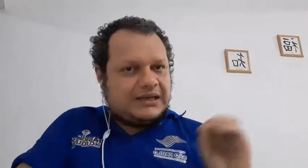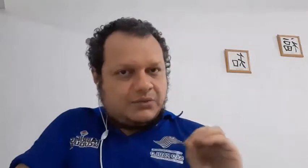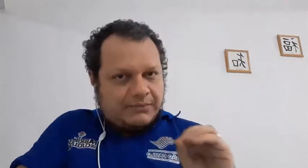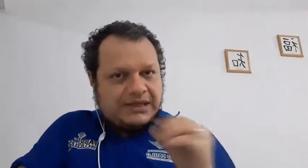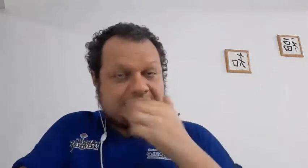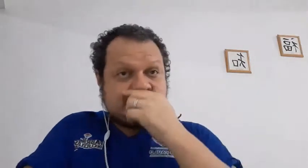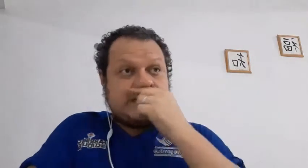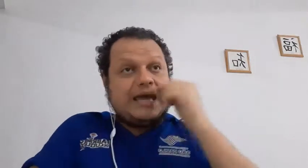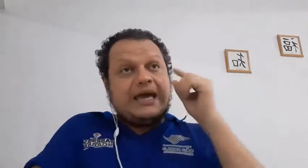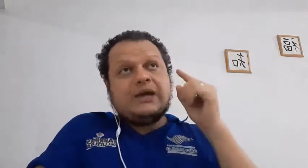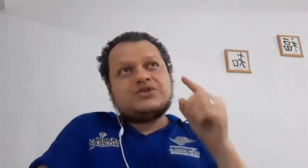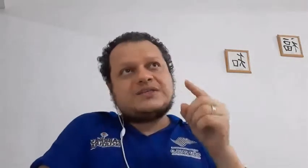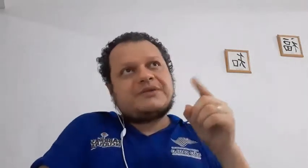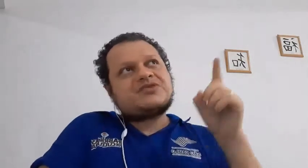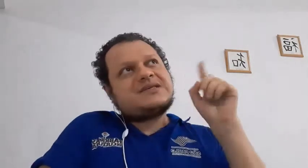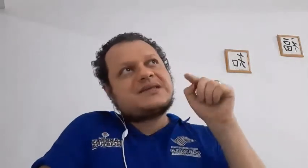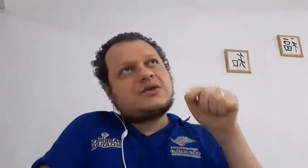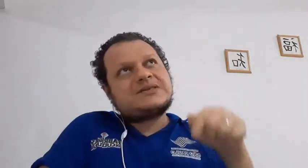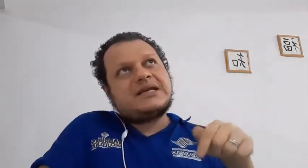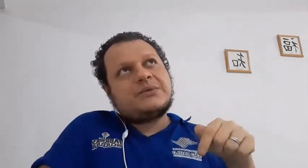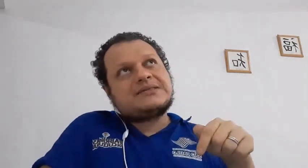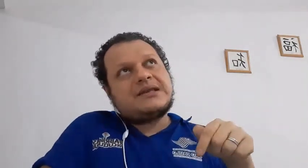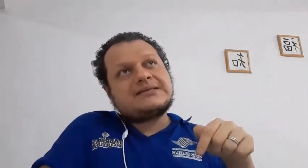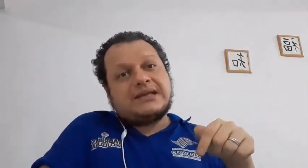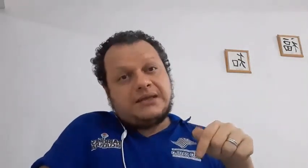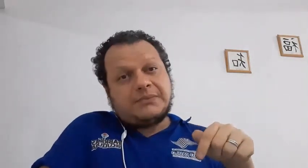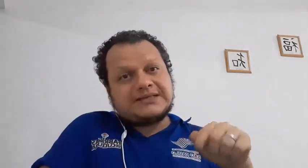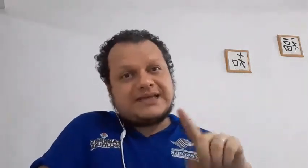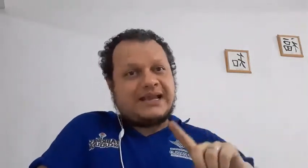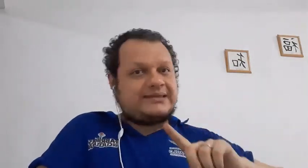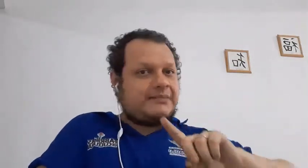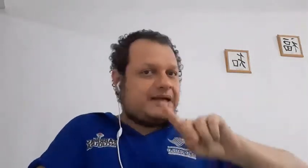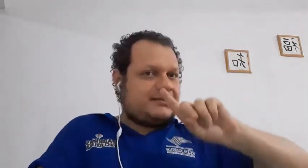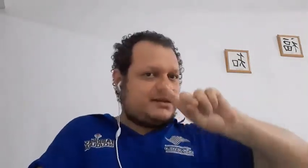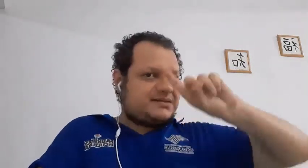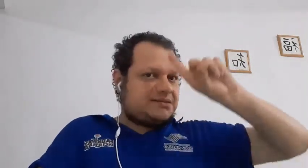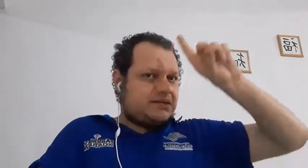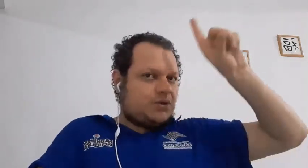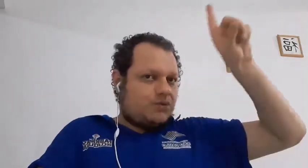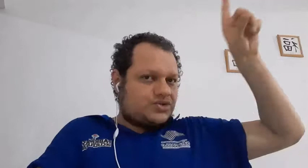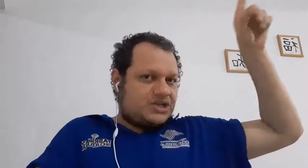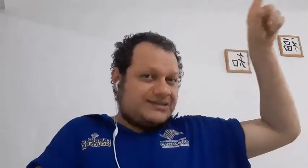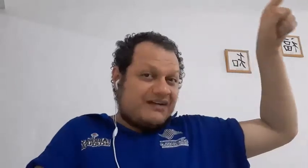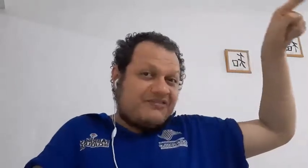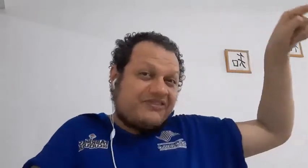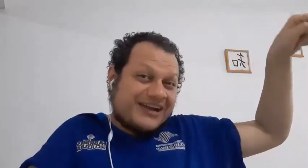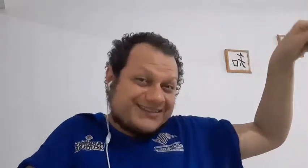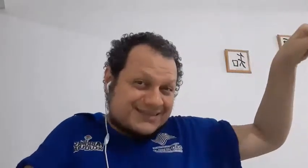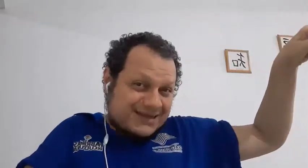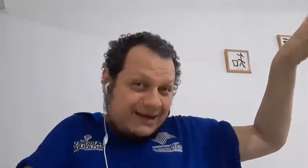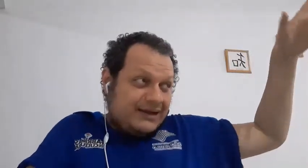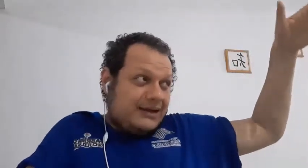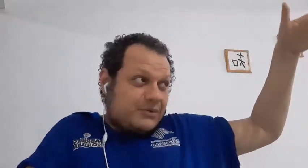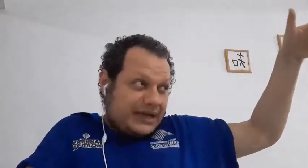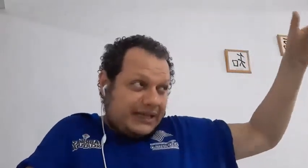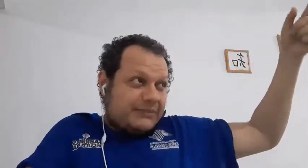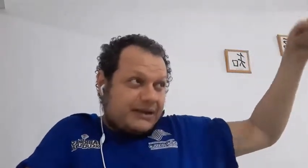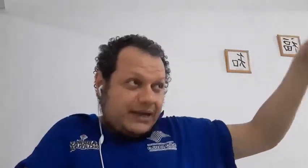é bem assim. Eu disse para vocês que a nossa língua de sinais, a Libras, ela tem matriz em onde? Da França. Porque lembra?